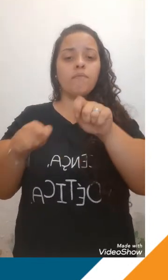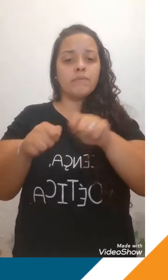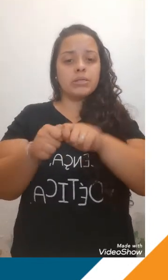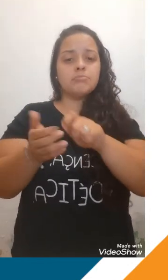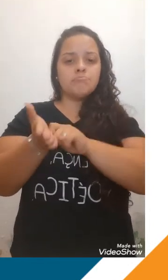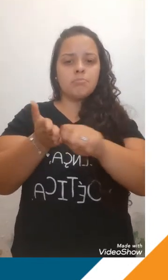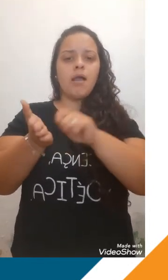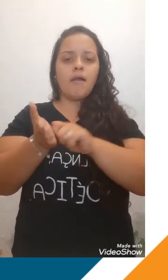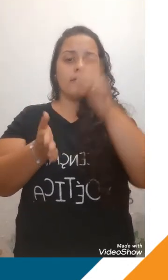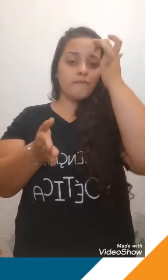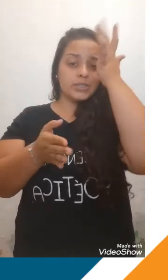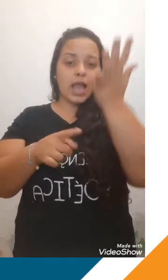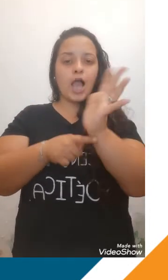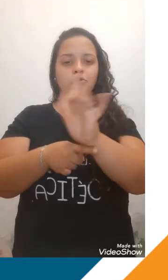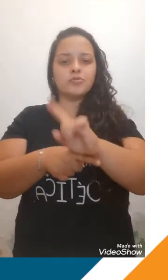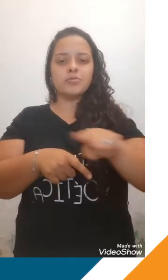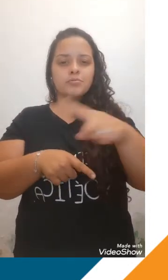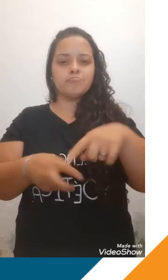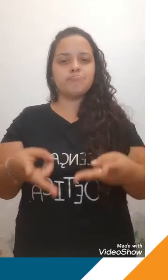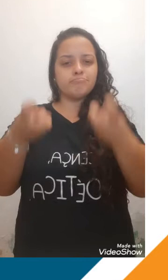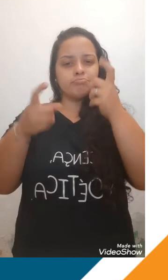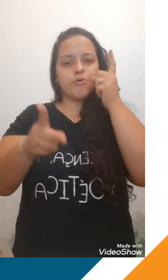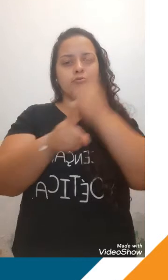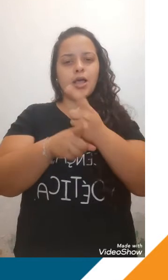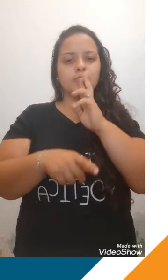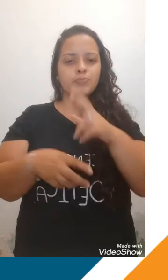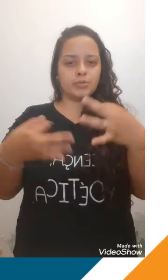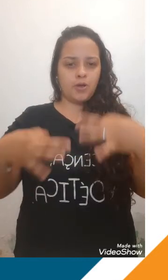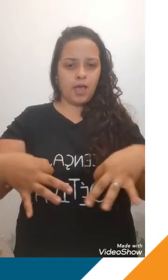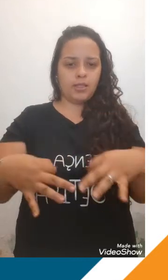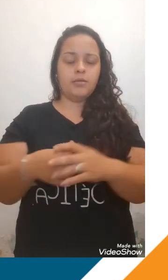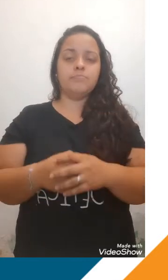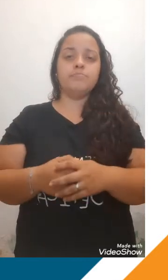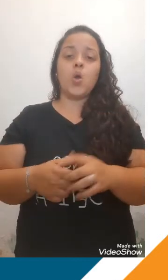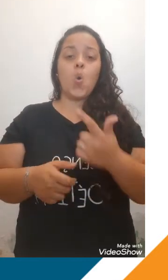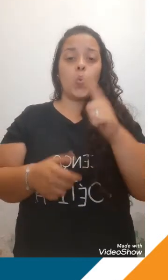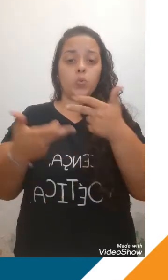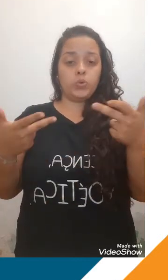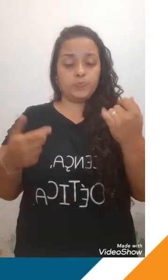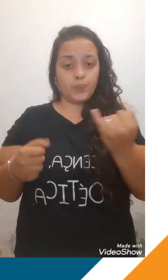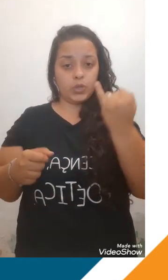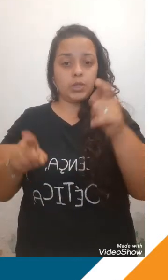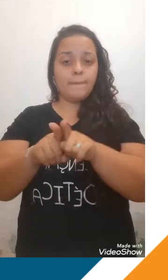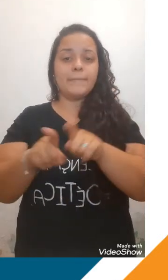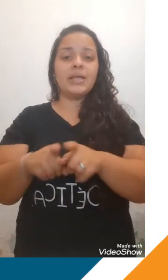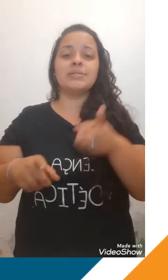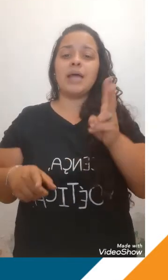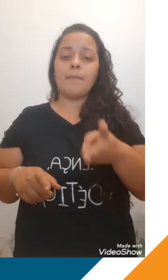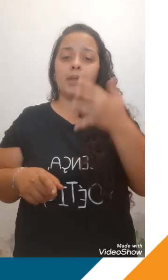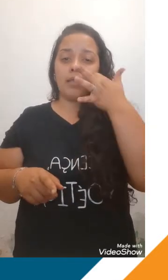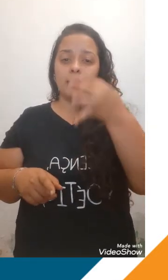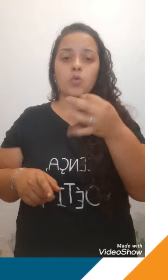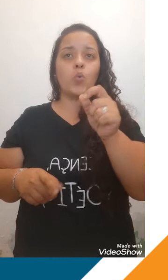anotação, pois isso facilita na hora de interpretar e achar a resposta correta. Outra coisa importante também é sempre